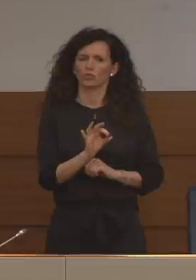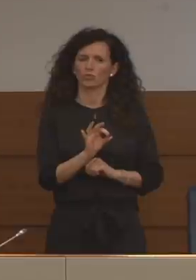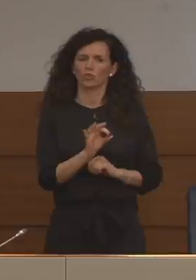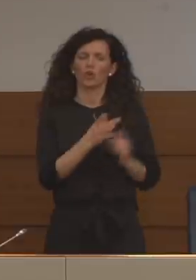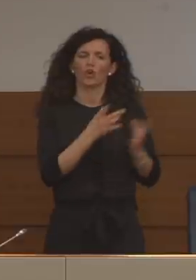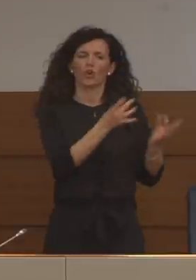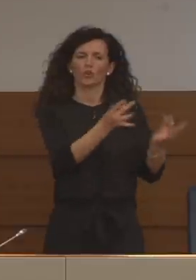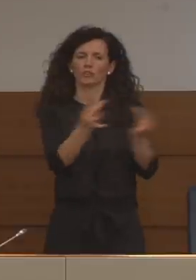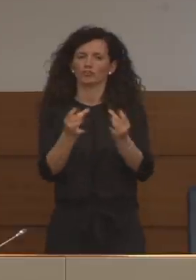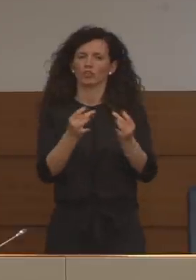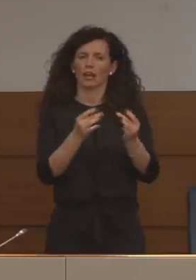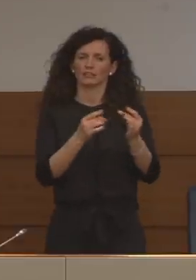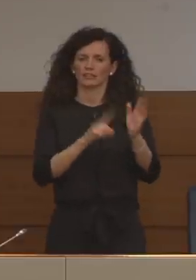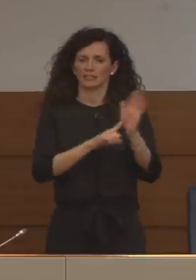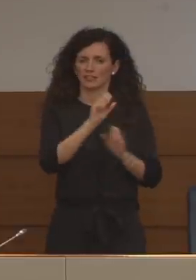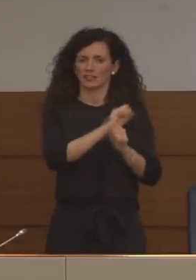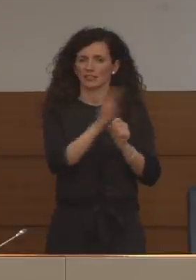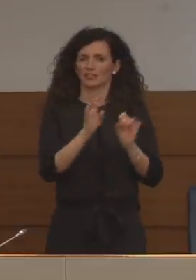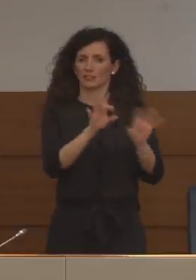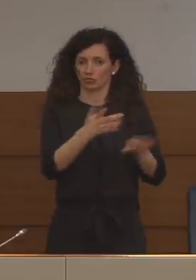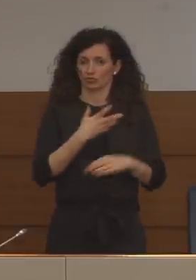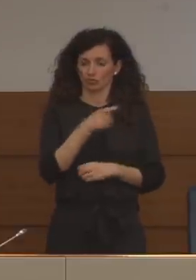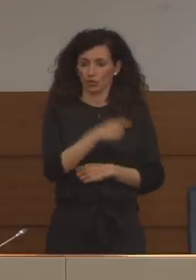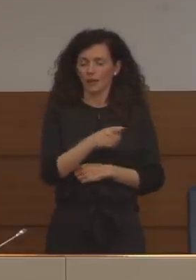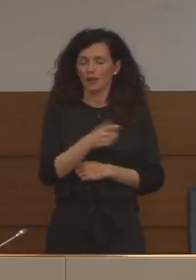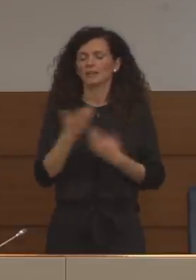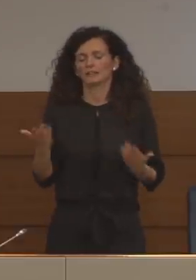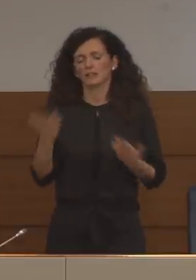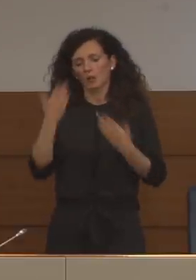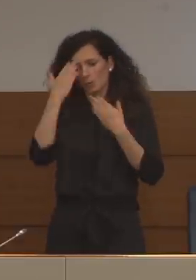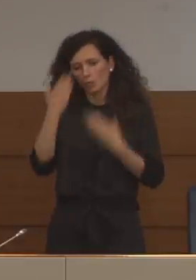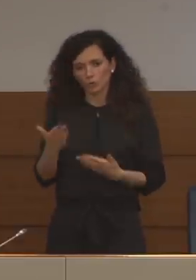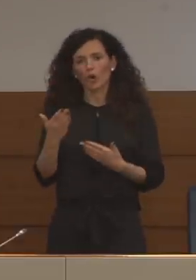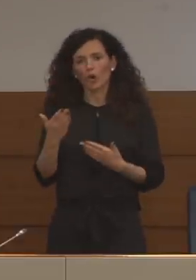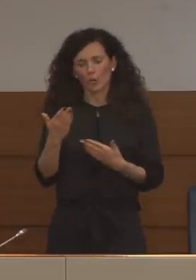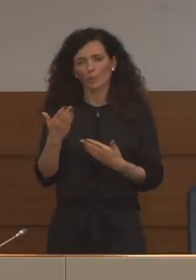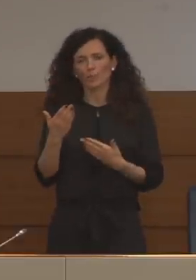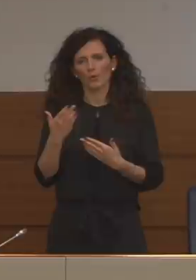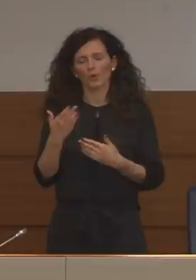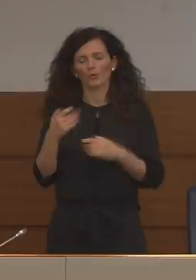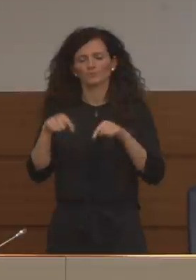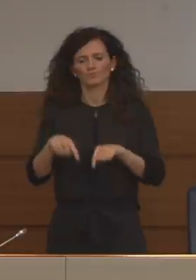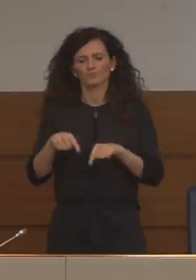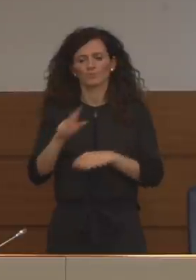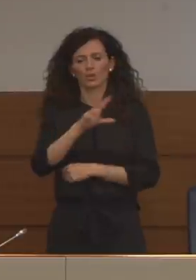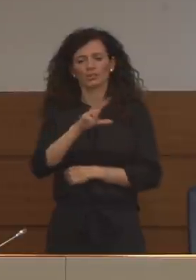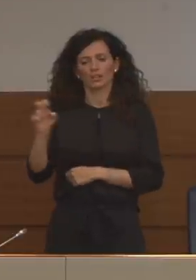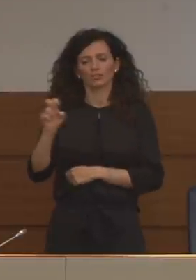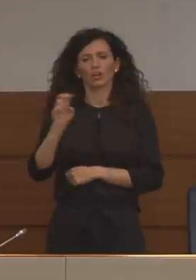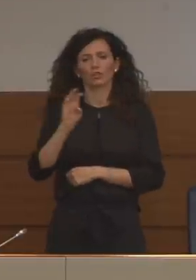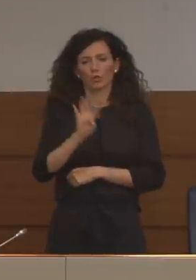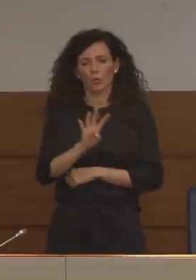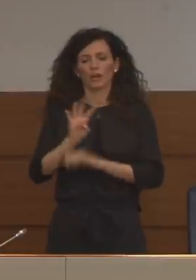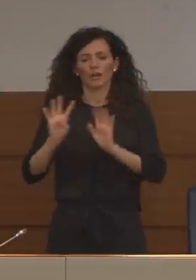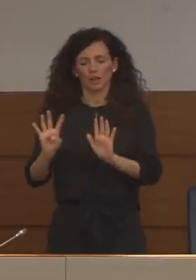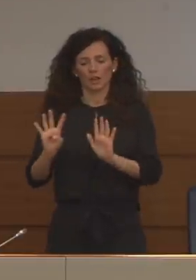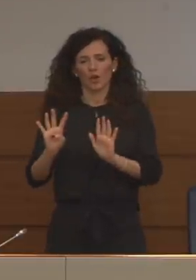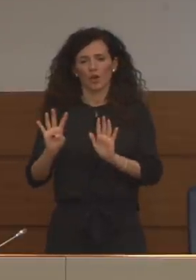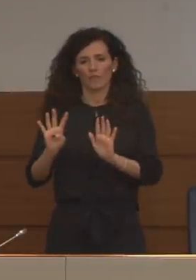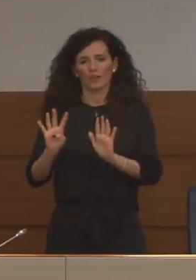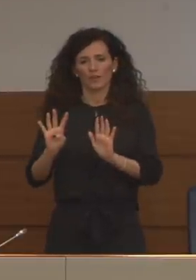positivi e registriamo purtroppo anche oggi 349